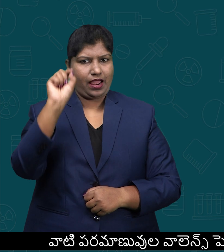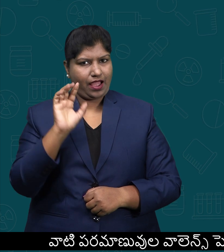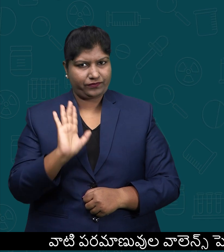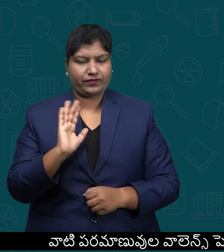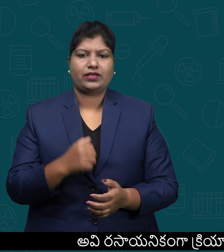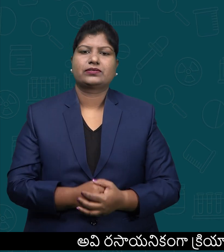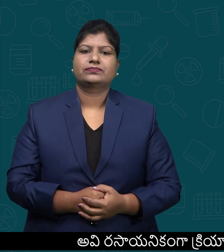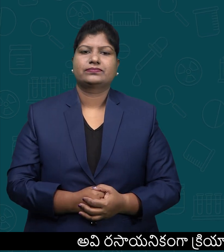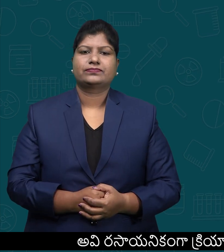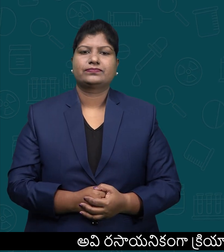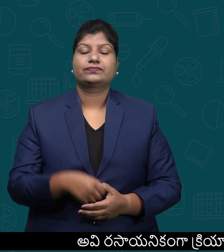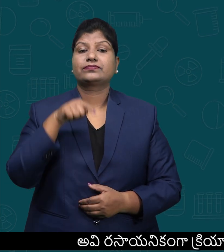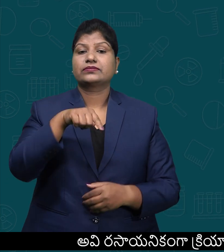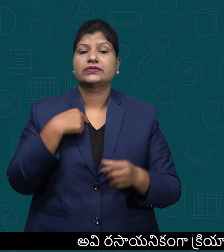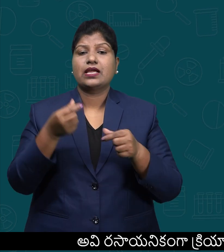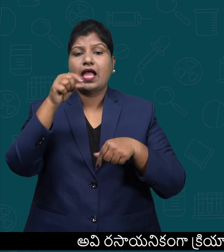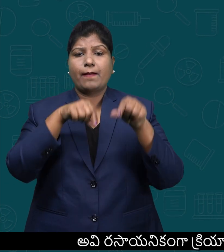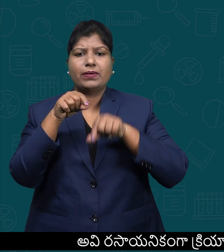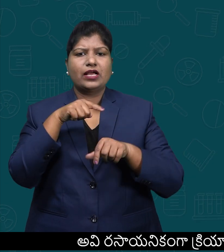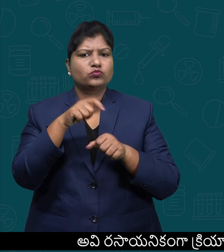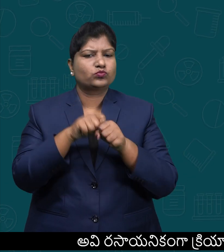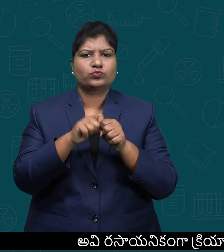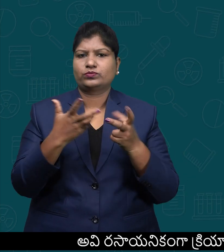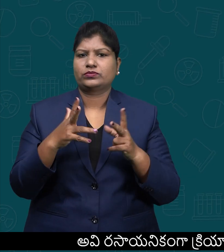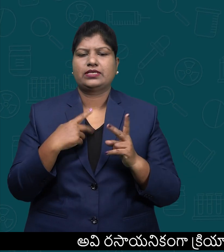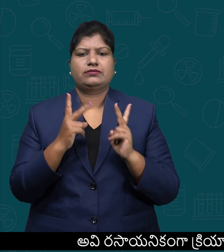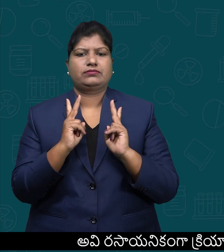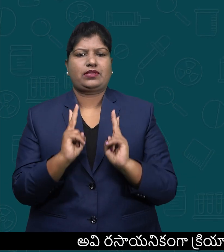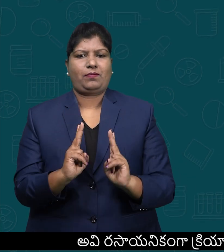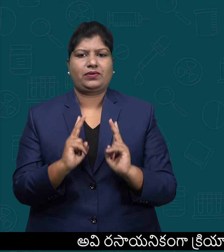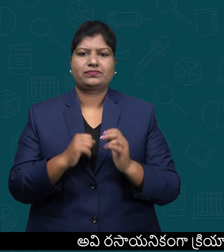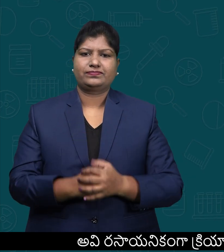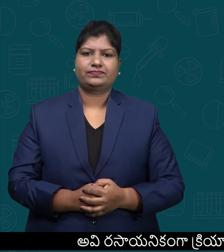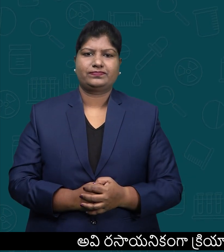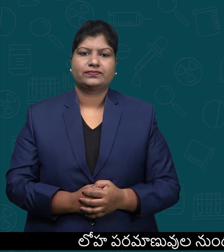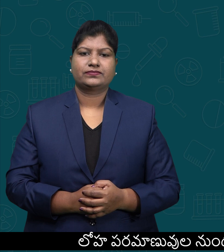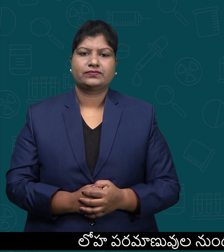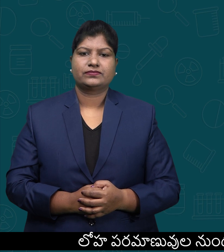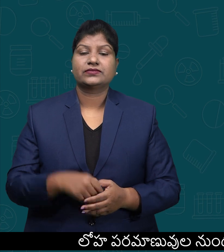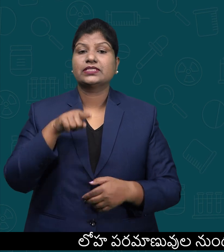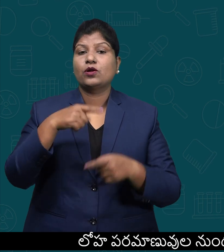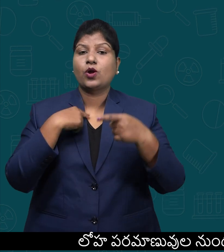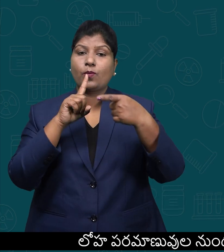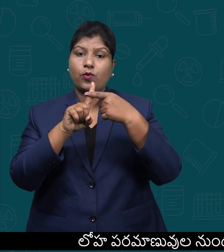ఉంటాయి. అవి రసాయనికంగా క్రియారహితంగా మరియు స్థిరంగా ఉన్నాయి. లోహ పరమాణువుల